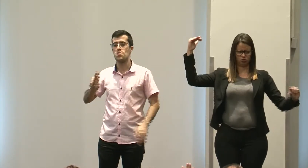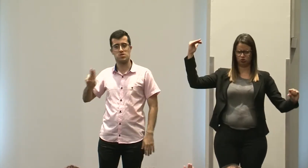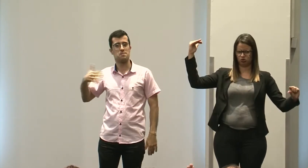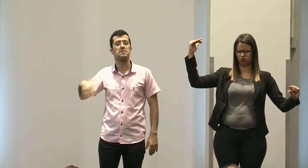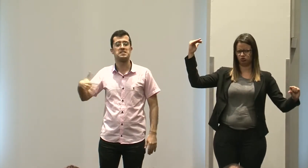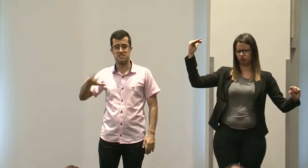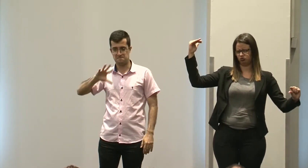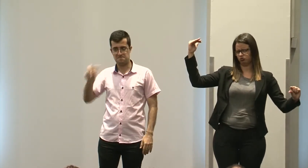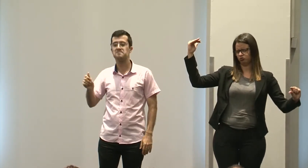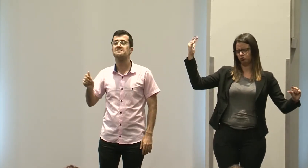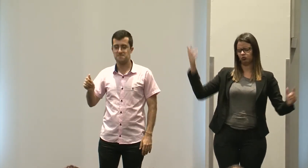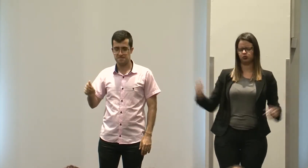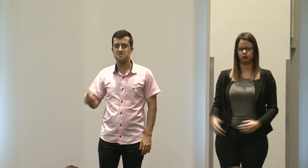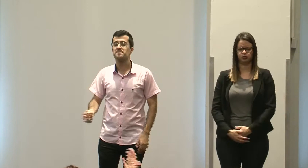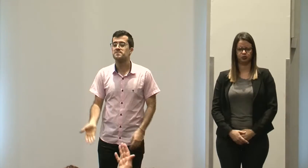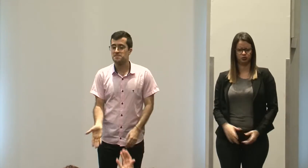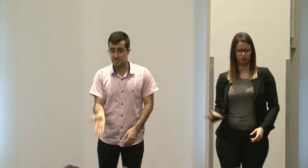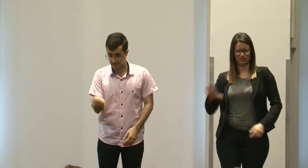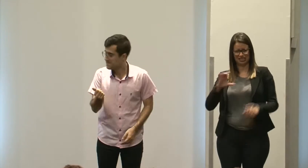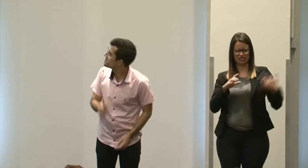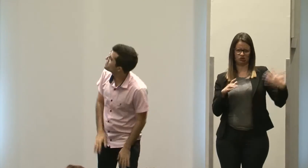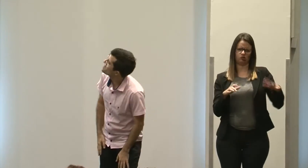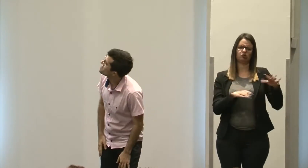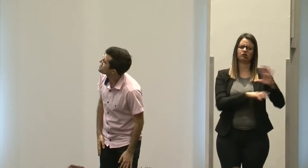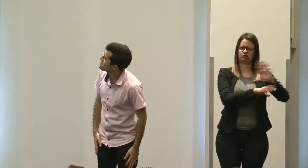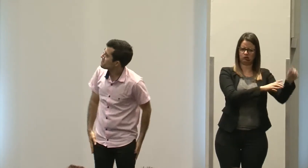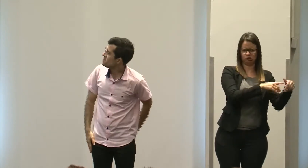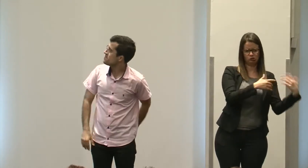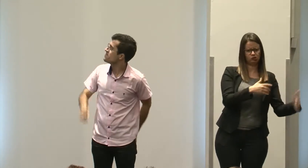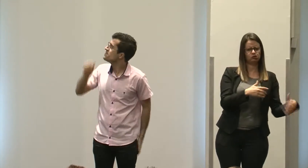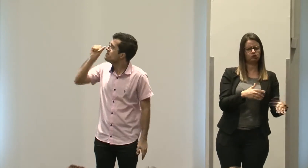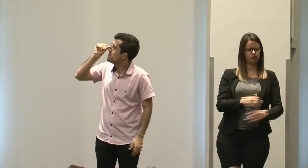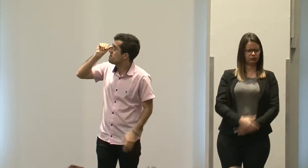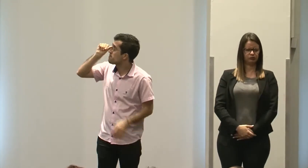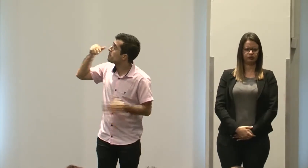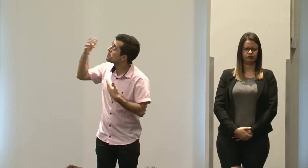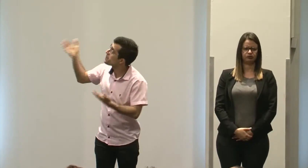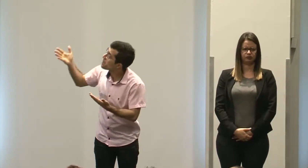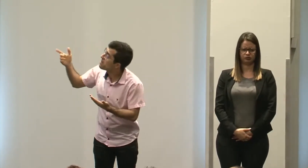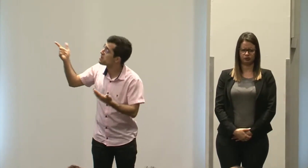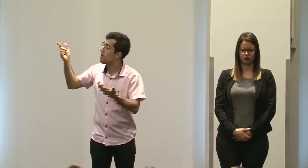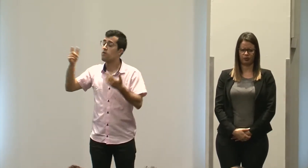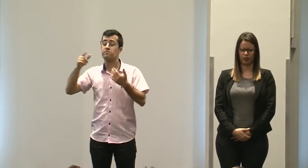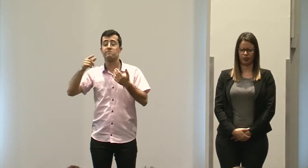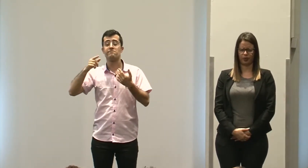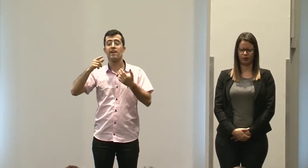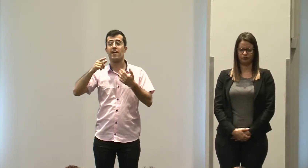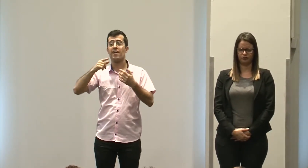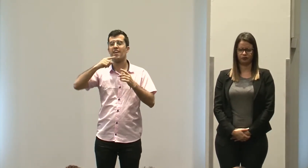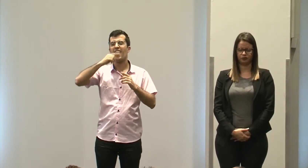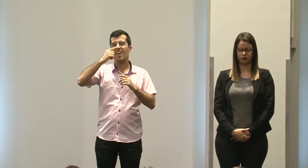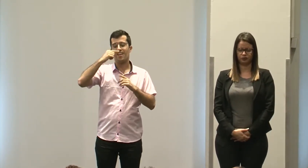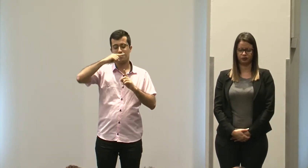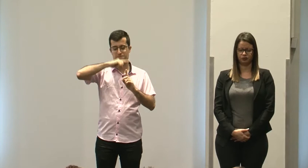reestruturação. Nossa, é muita coisa. Os sinais datilológicos realmente modificam bastante.